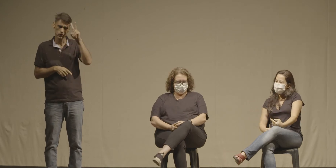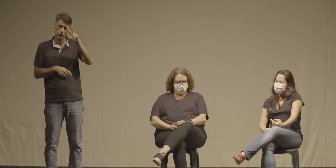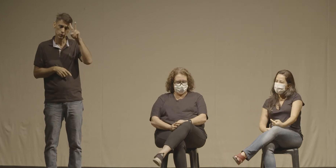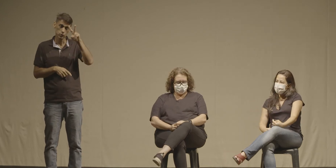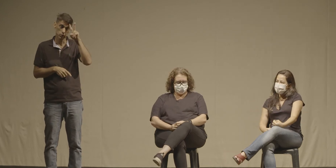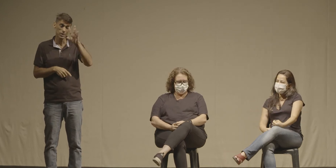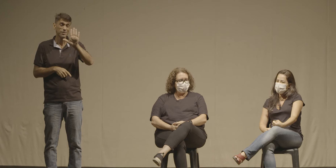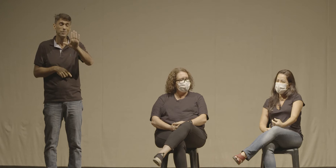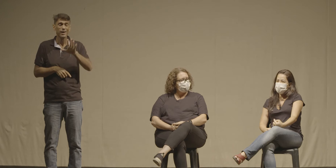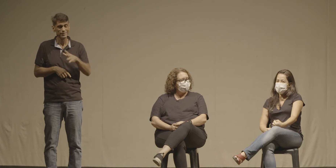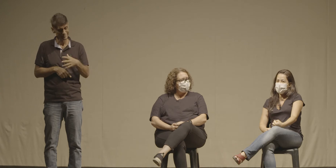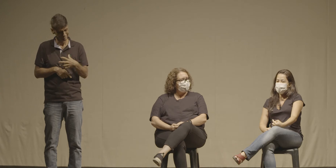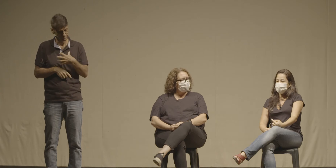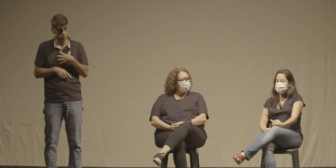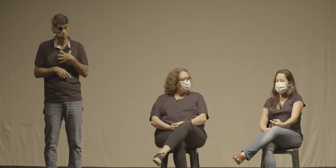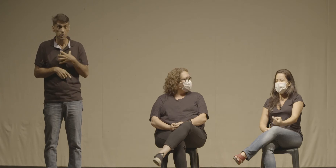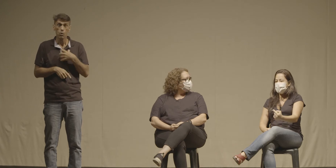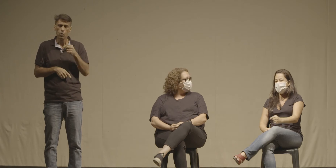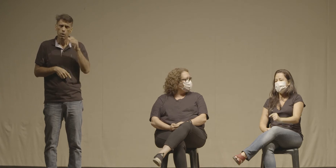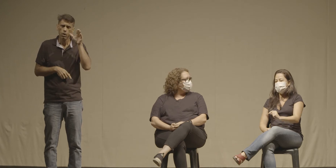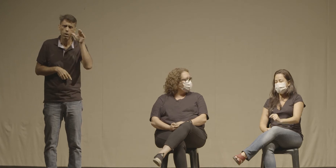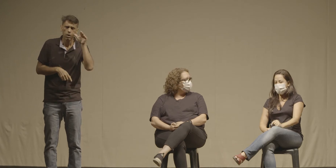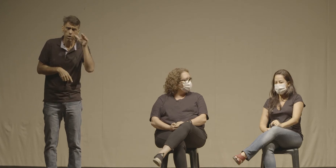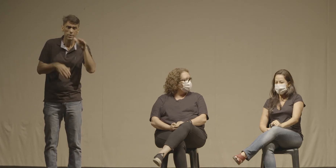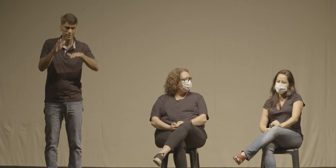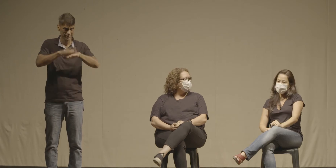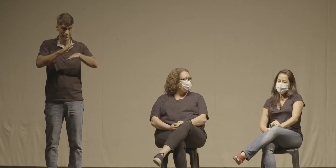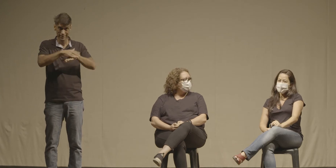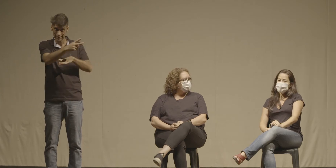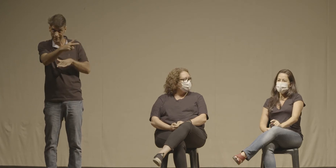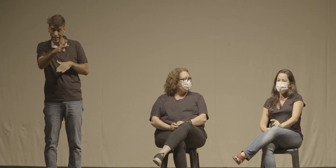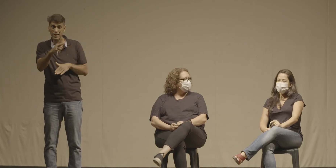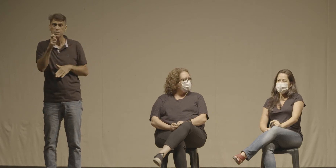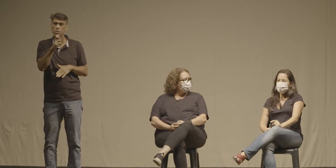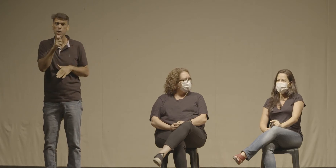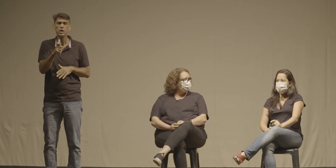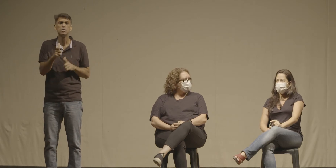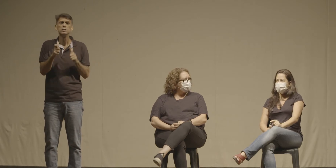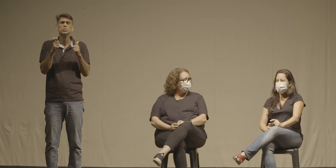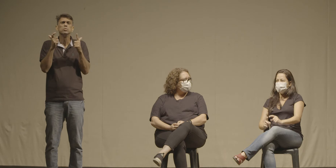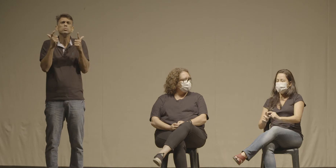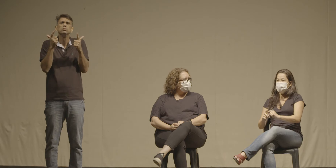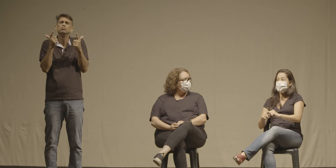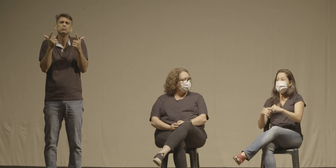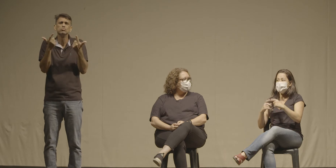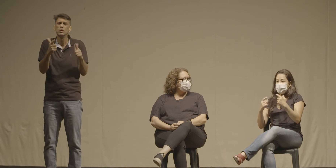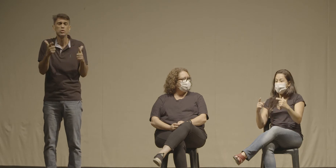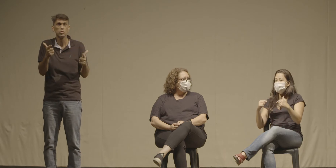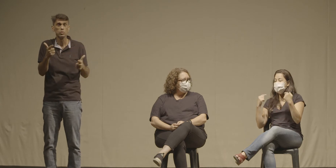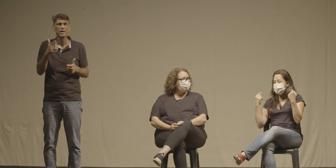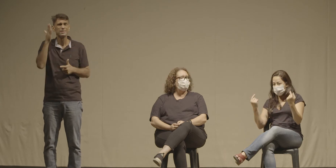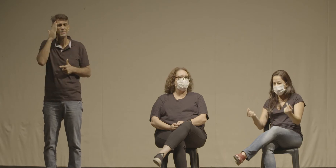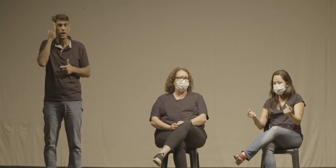me causou curiosidade foi saber que elas próprias não tinham o